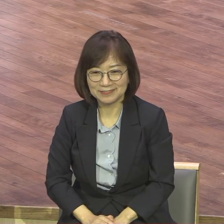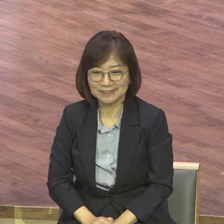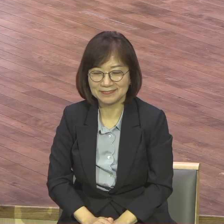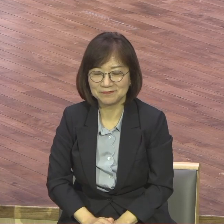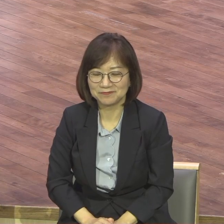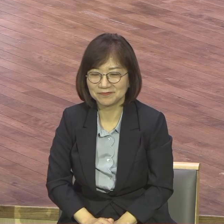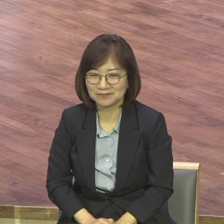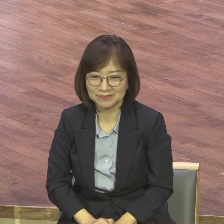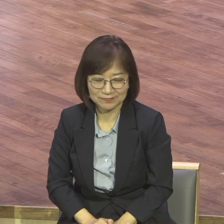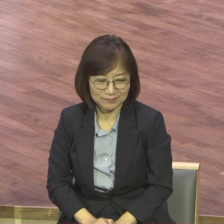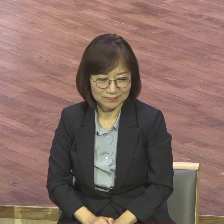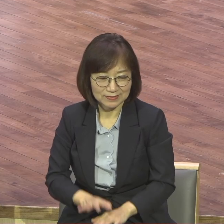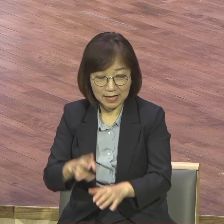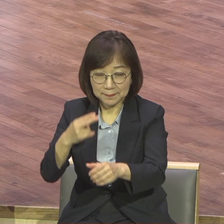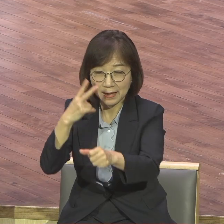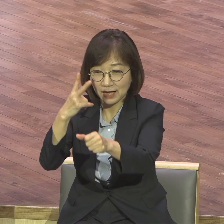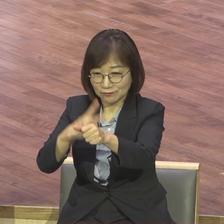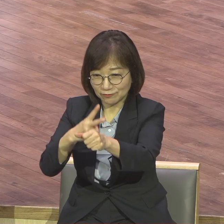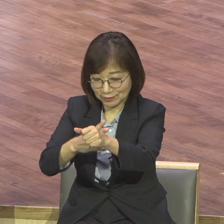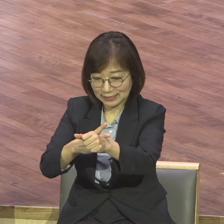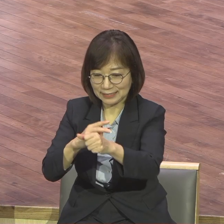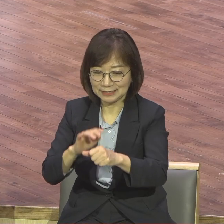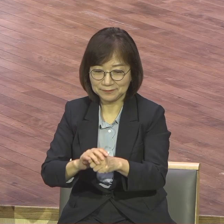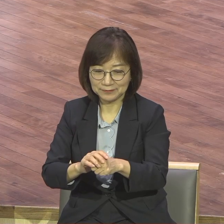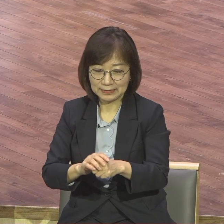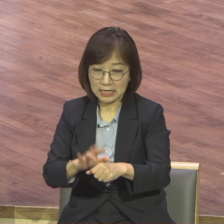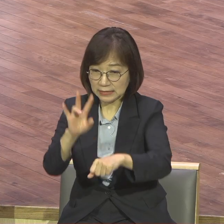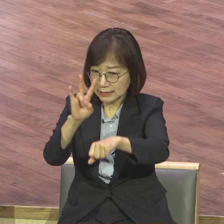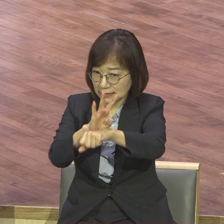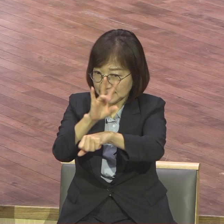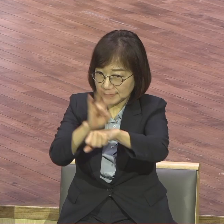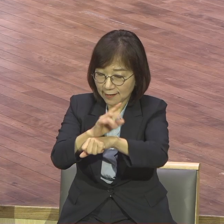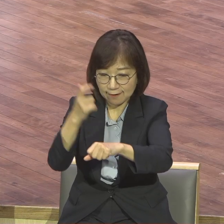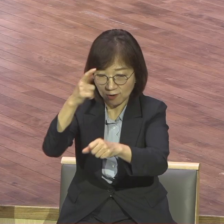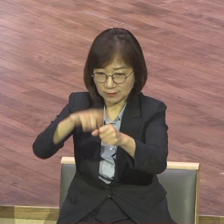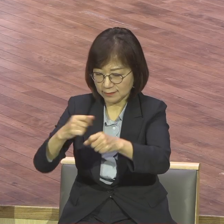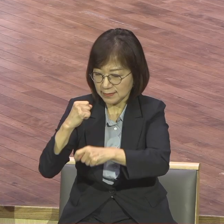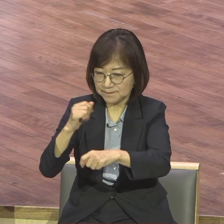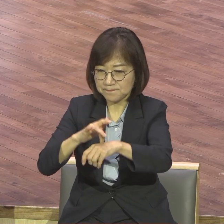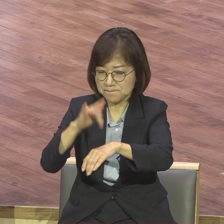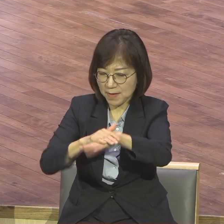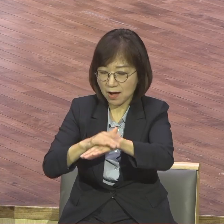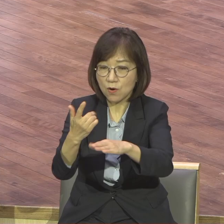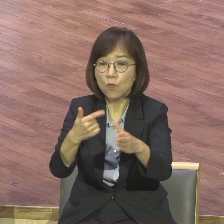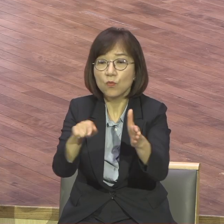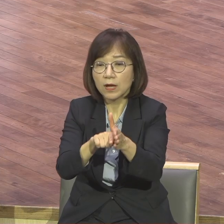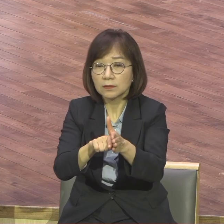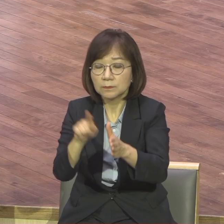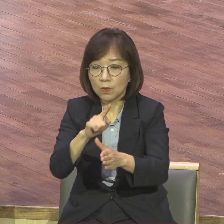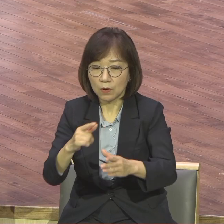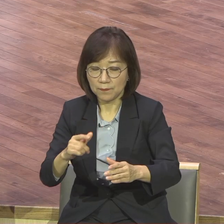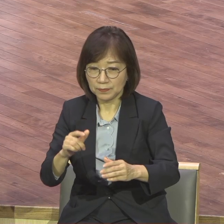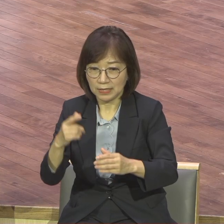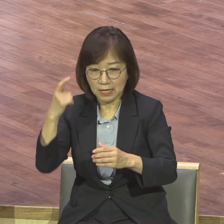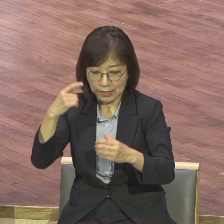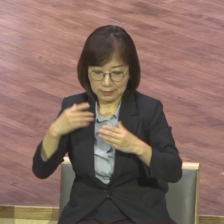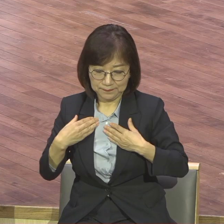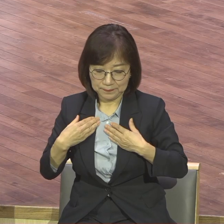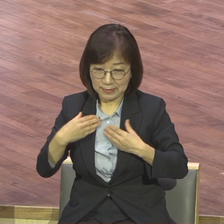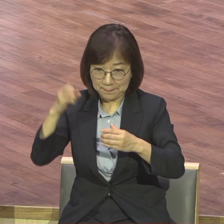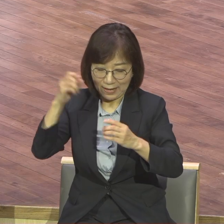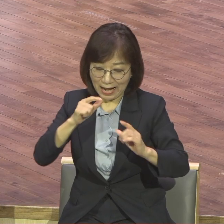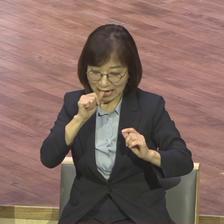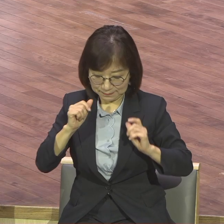사도 바울이 24의 영적 체질이 되기 위해서 빛의 갑옷을 입어야 한다라고 그렇게 강조를